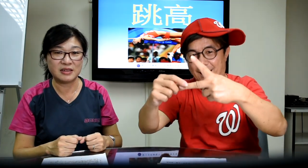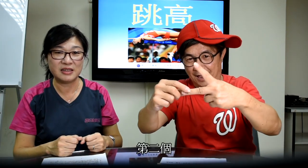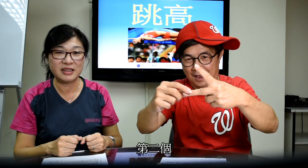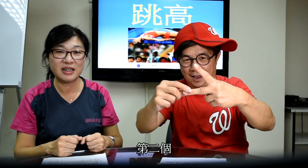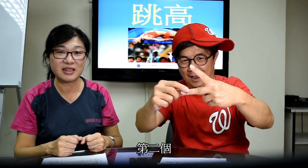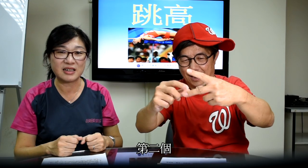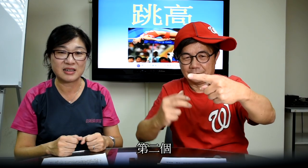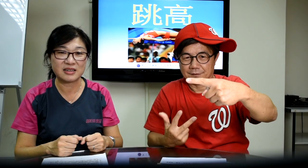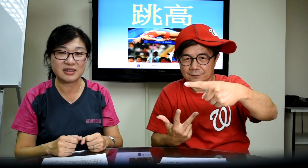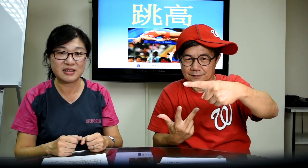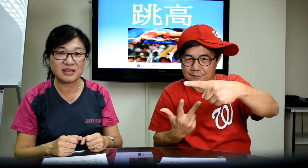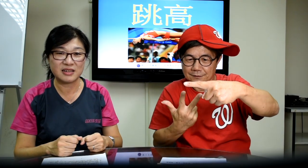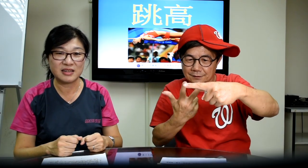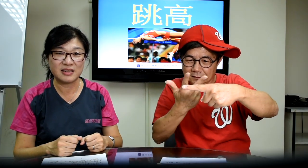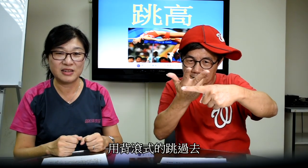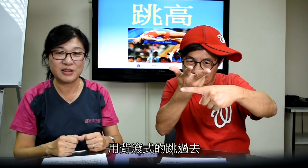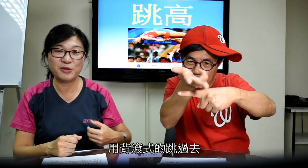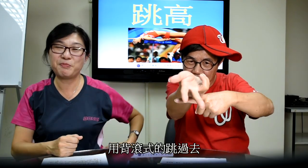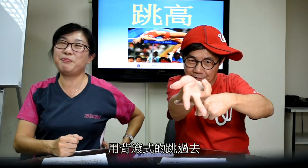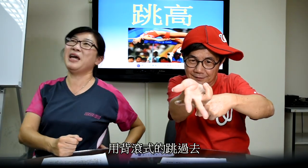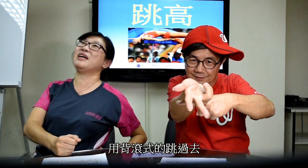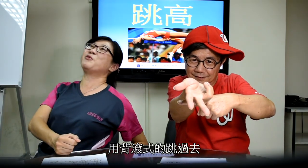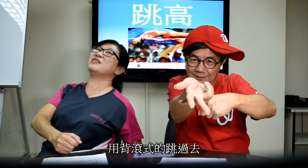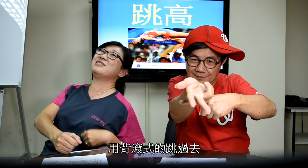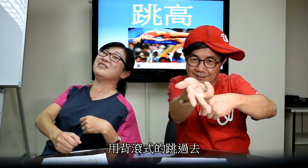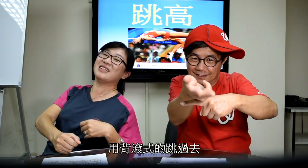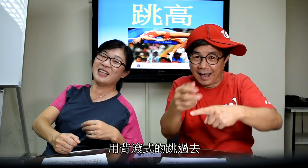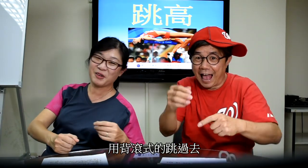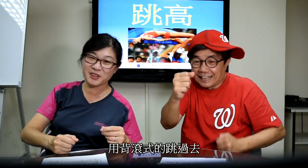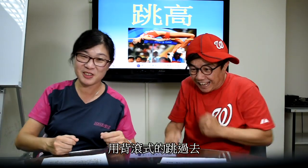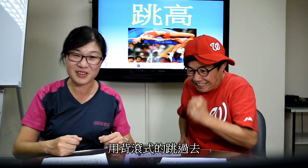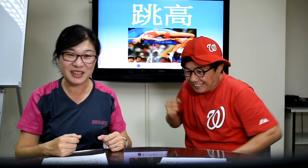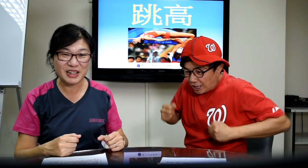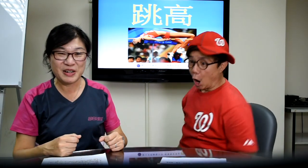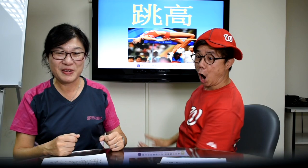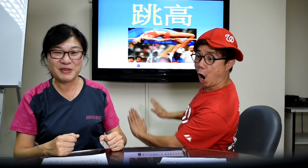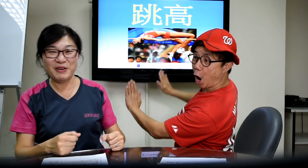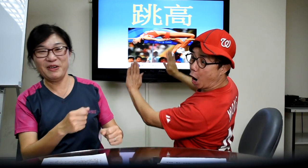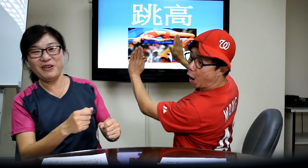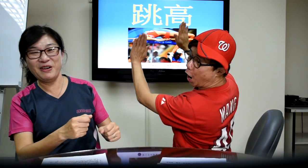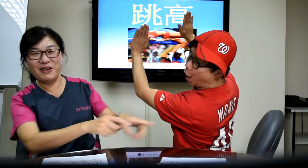第二个用背滚式的跳过去，哦，